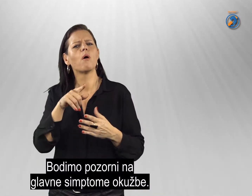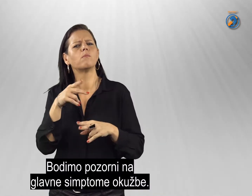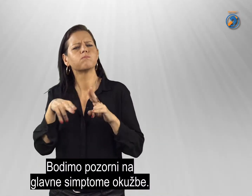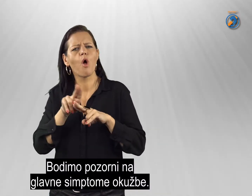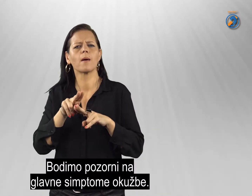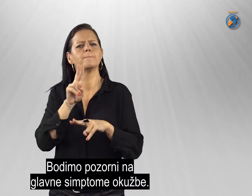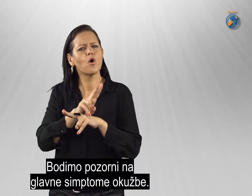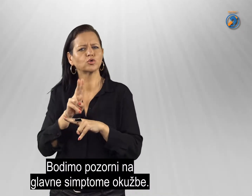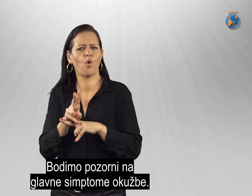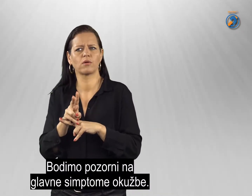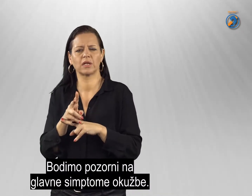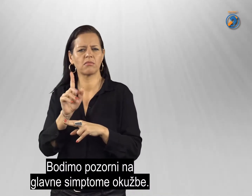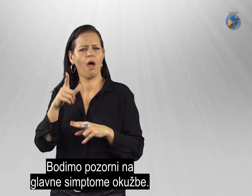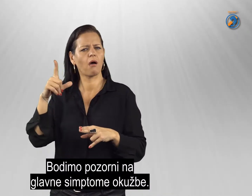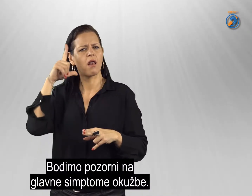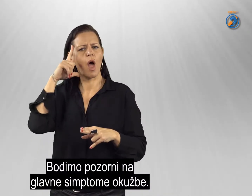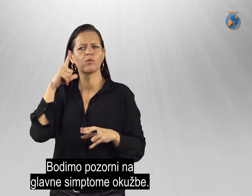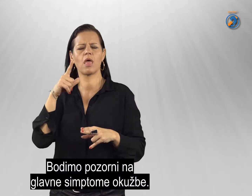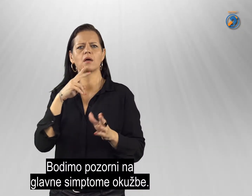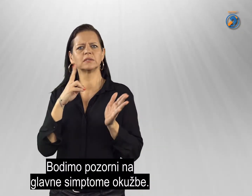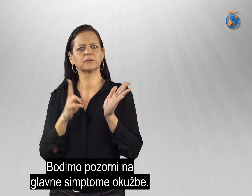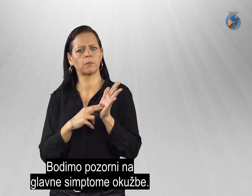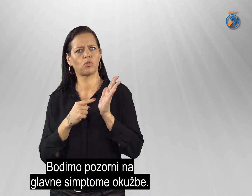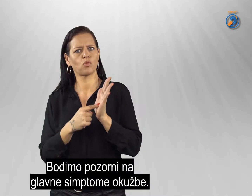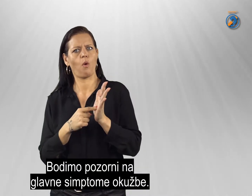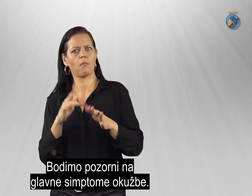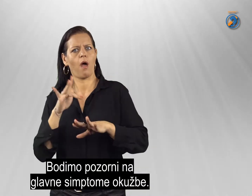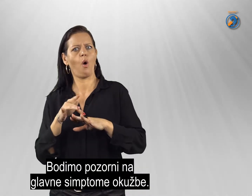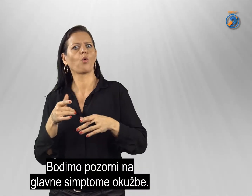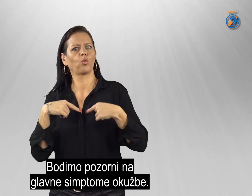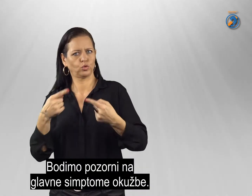Bodimo pozorni na glavne simptome okužbe.